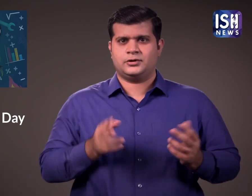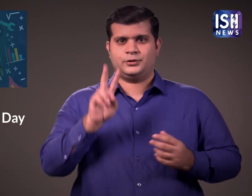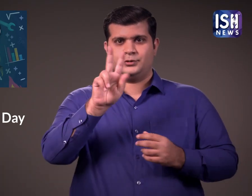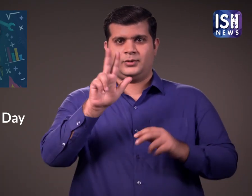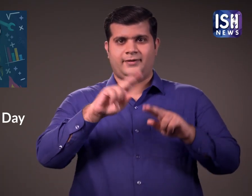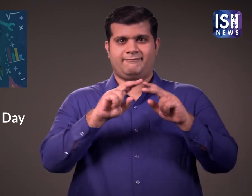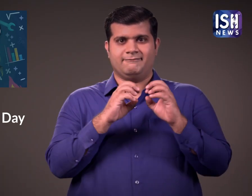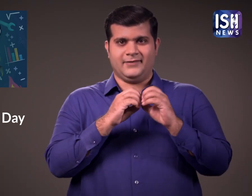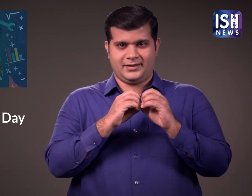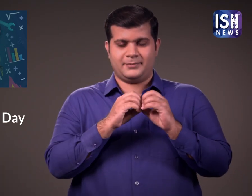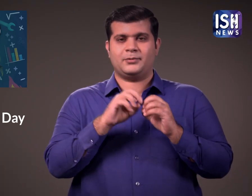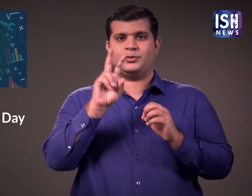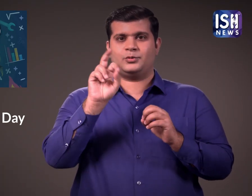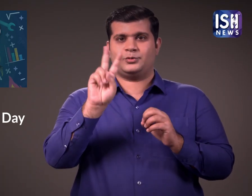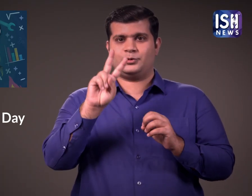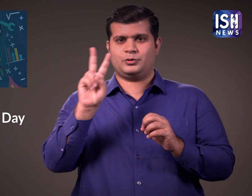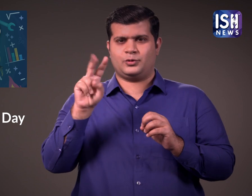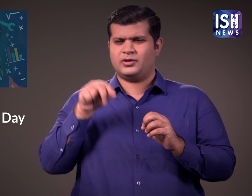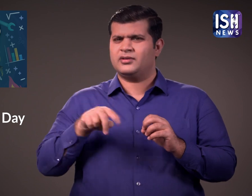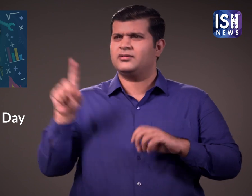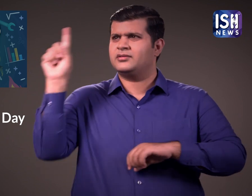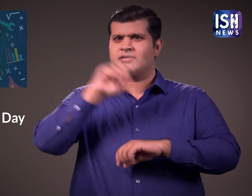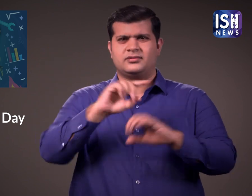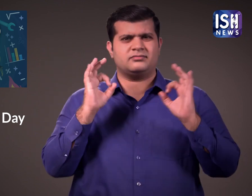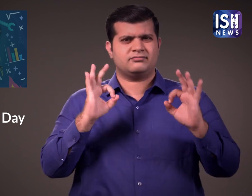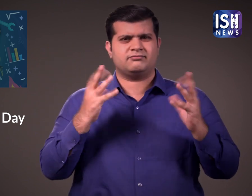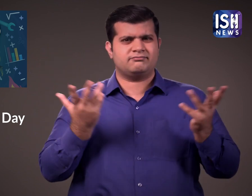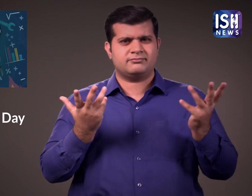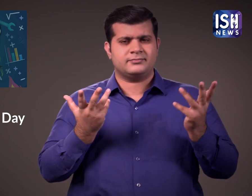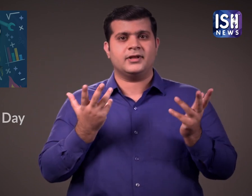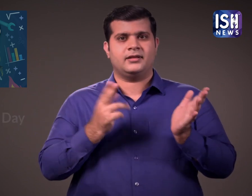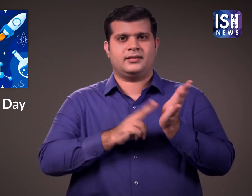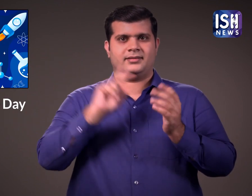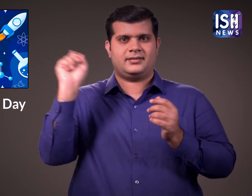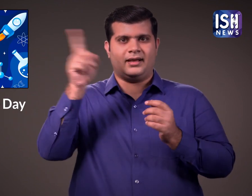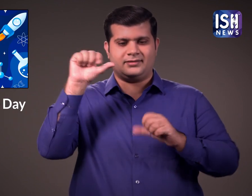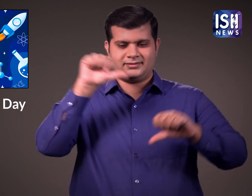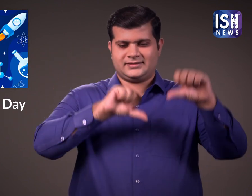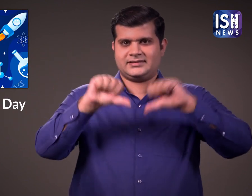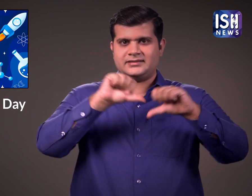आज 28 फरवरी 2022 है, आज राश्ट्रिय विज्ञान दिवस है,